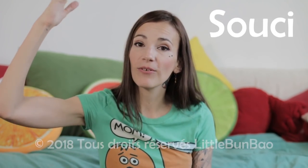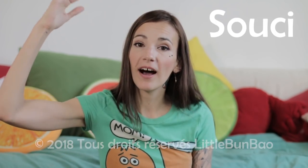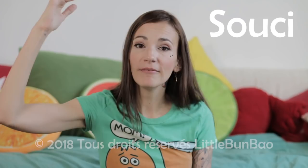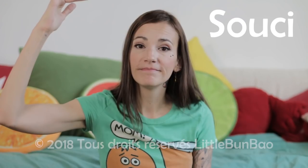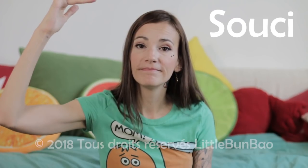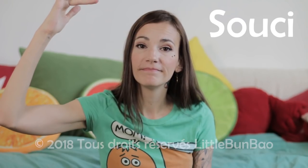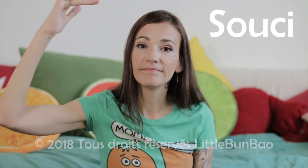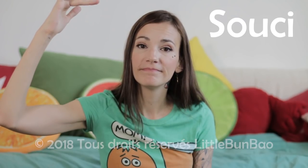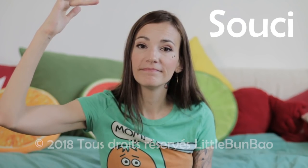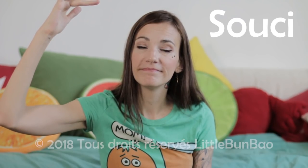là.